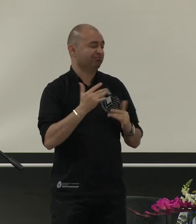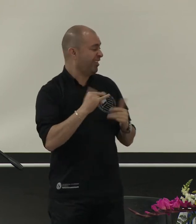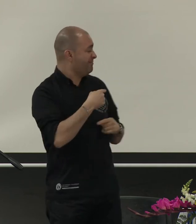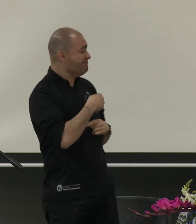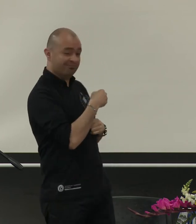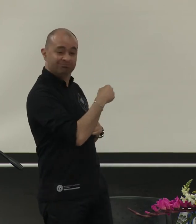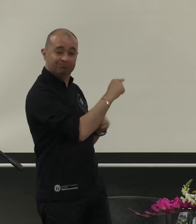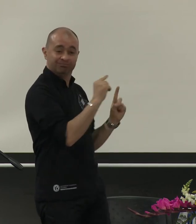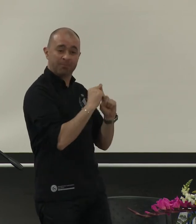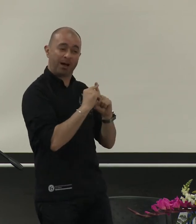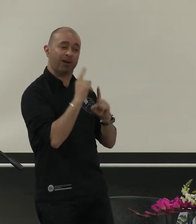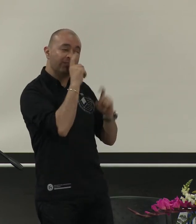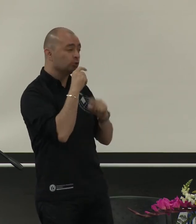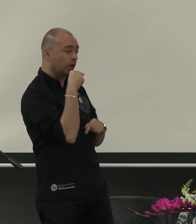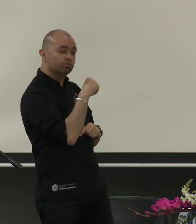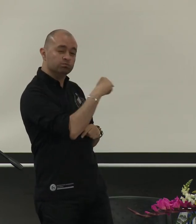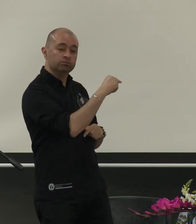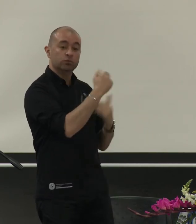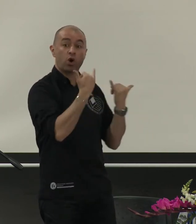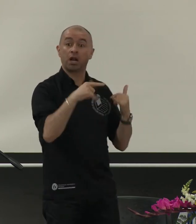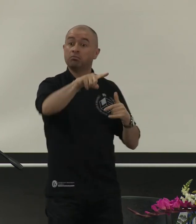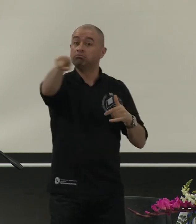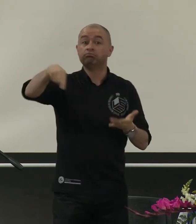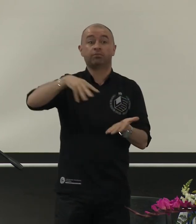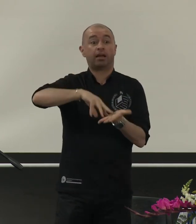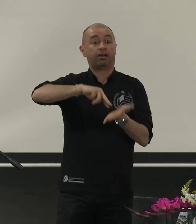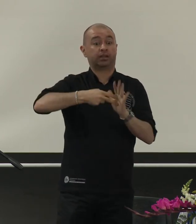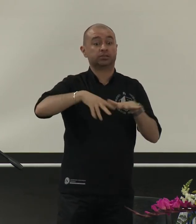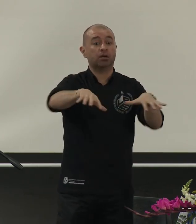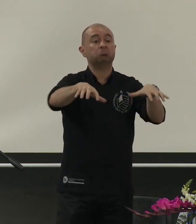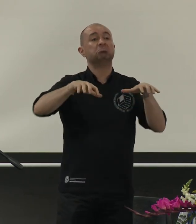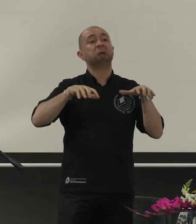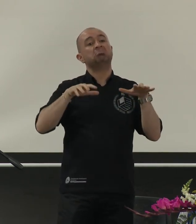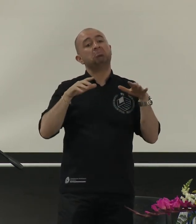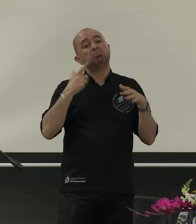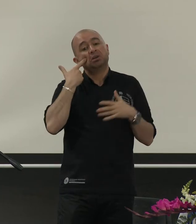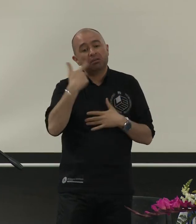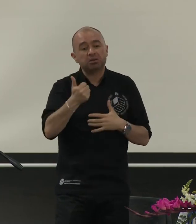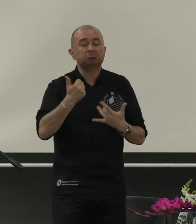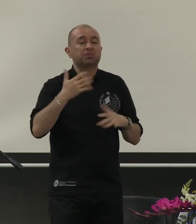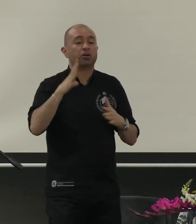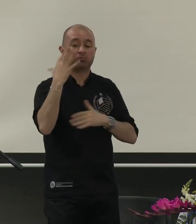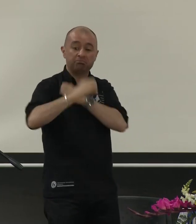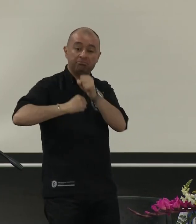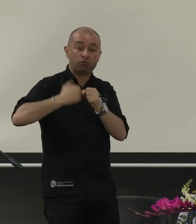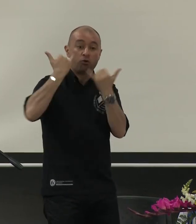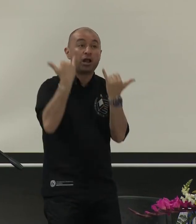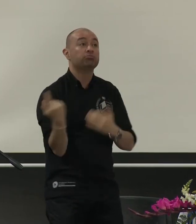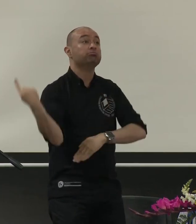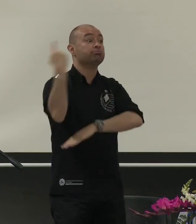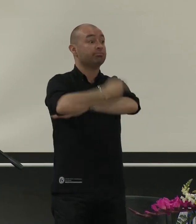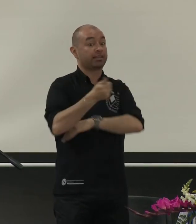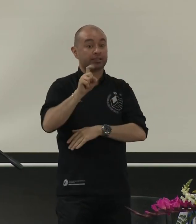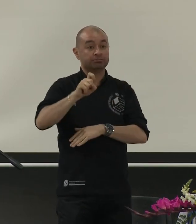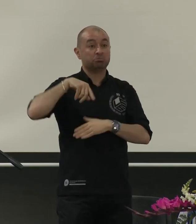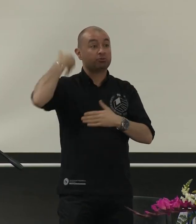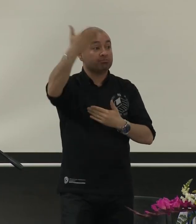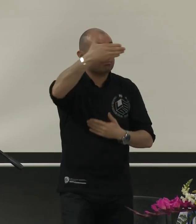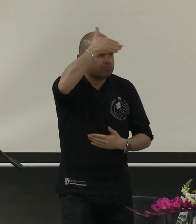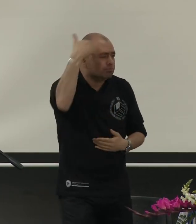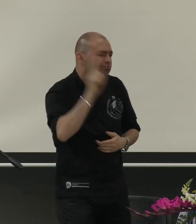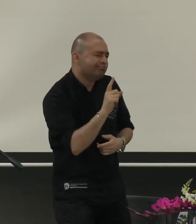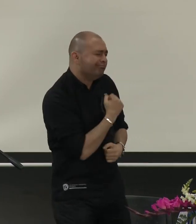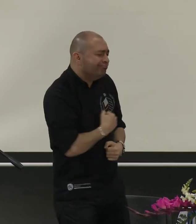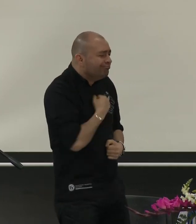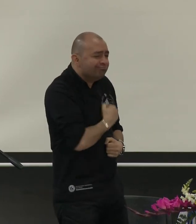este es un momento donde todos los que estamos aquí seguramente queremos decir muchas palabras